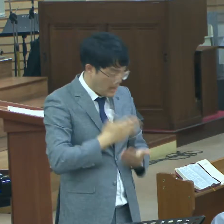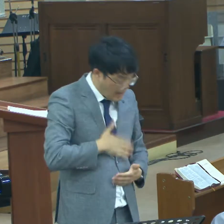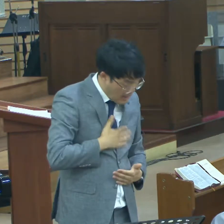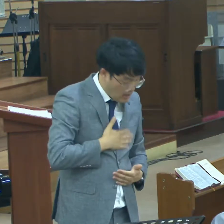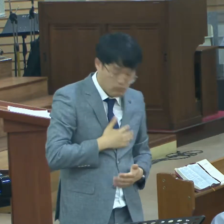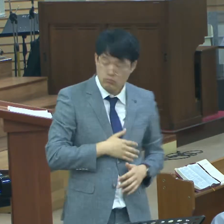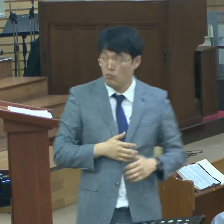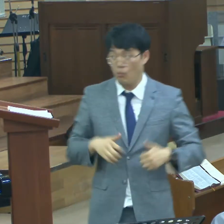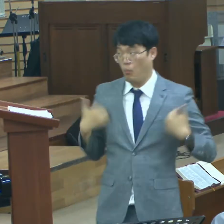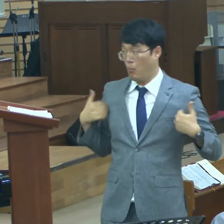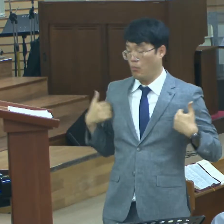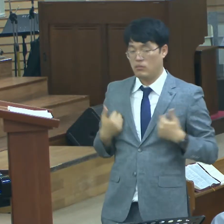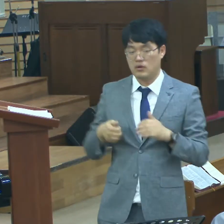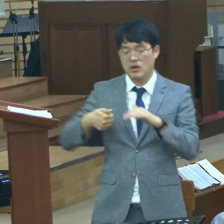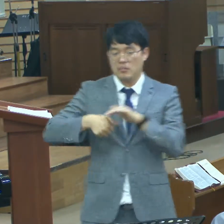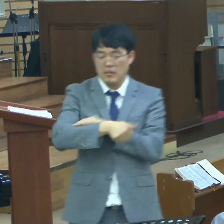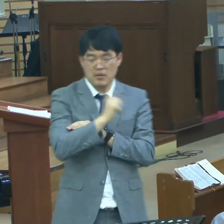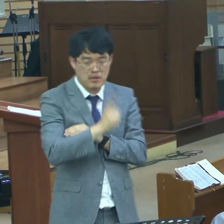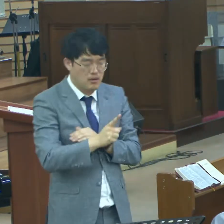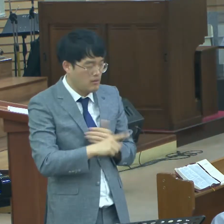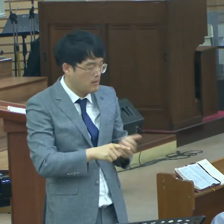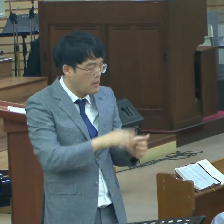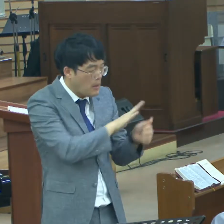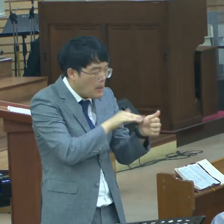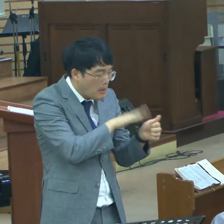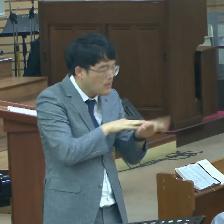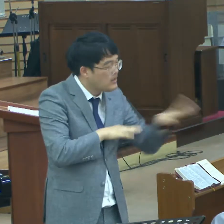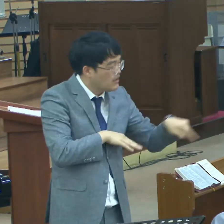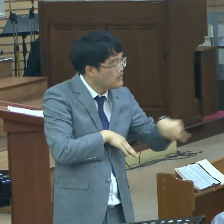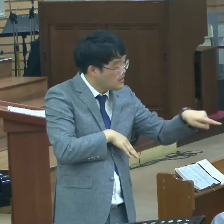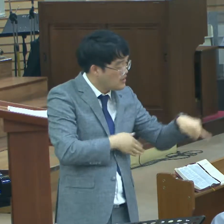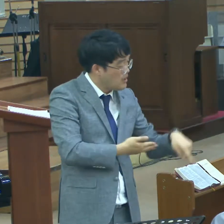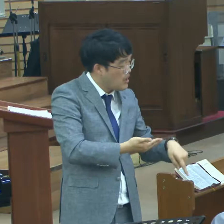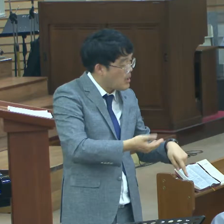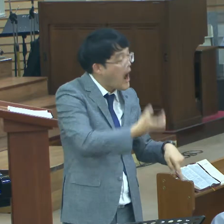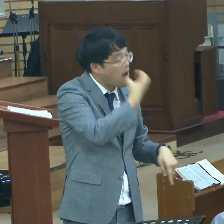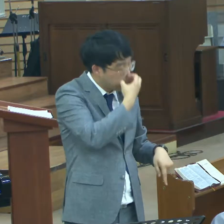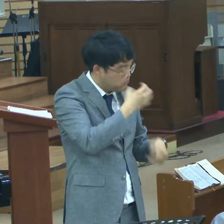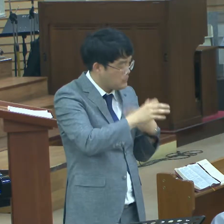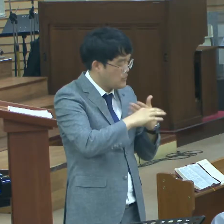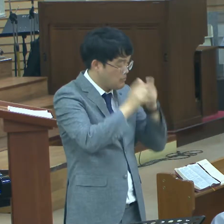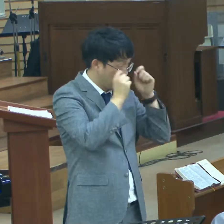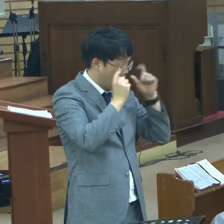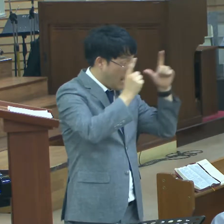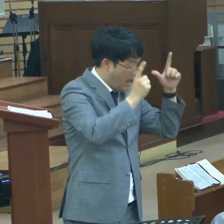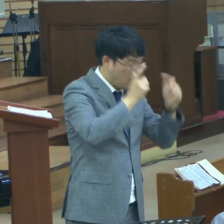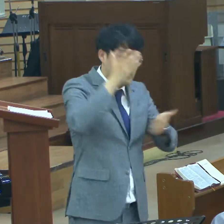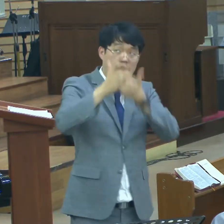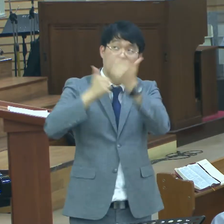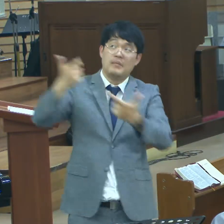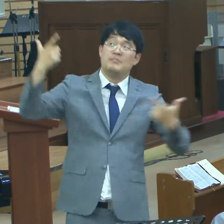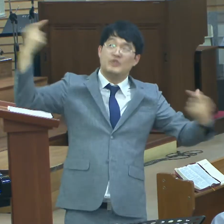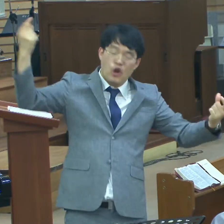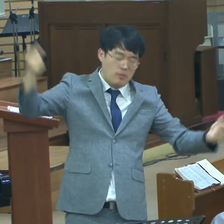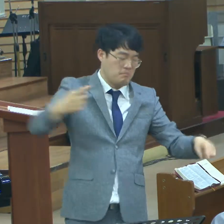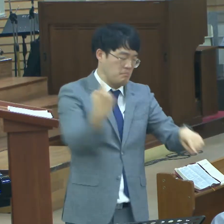너희가 그것을 먹는 날에는 눈이 밝아져 하나님 같이 될까봐 무서워서 못 먹게 합니다.